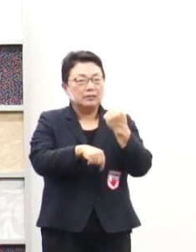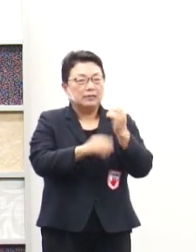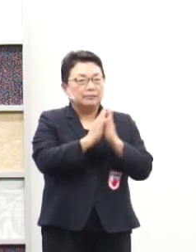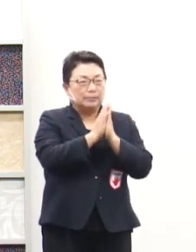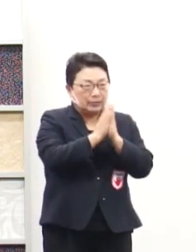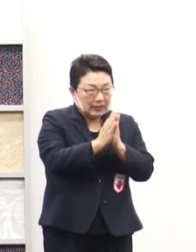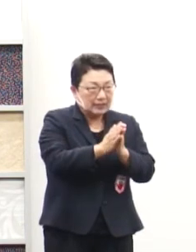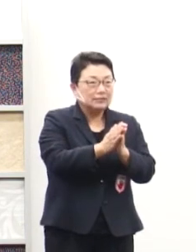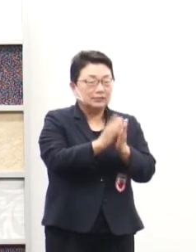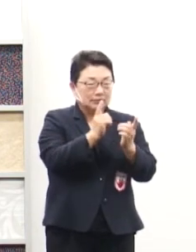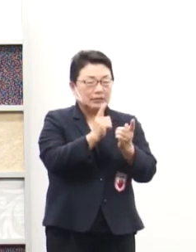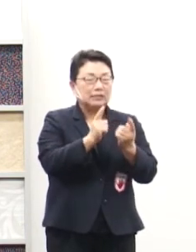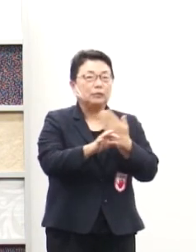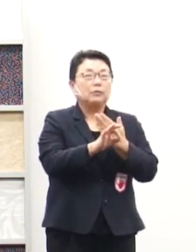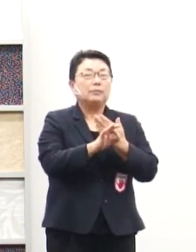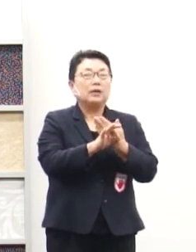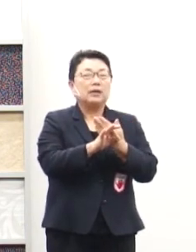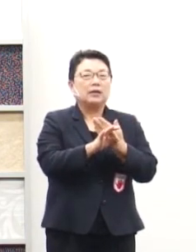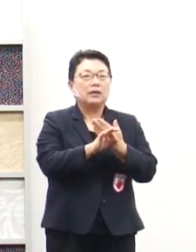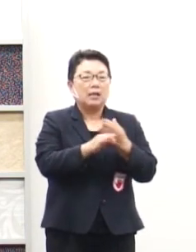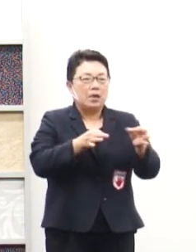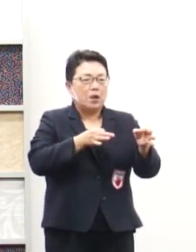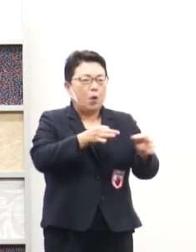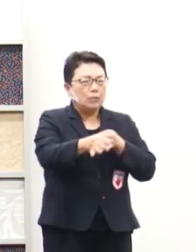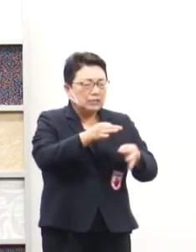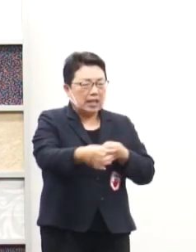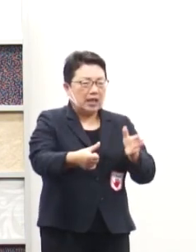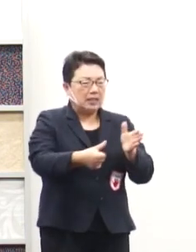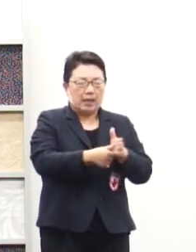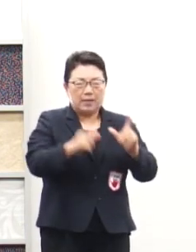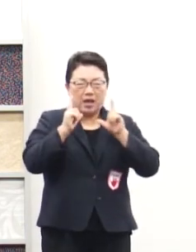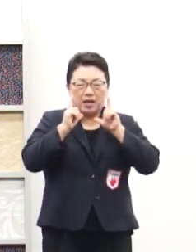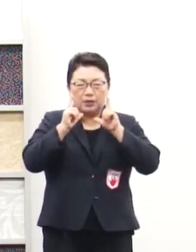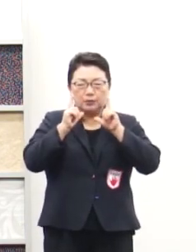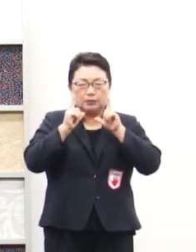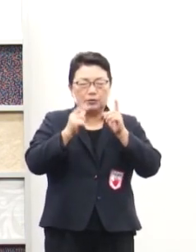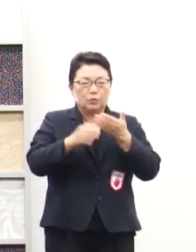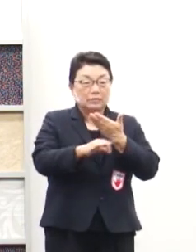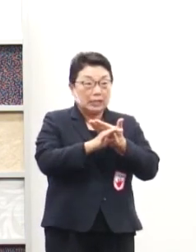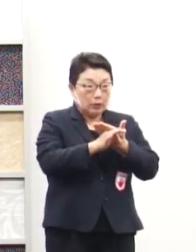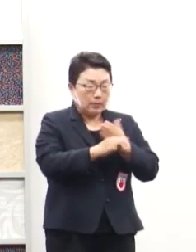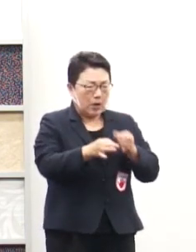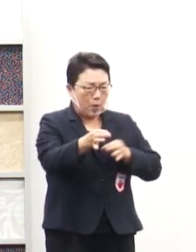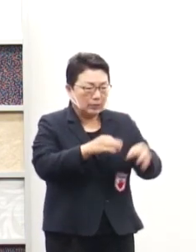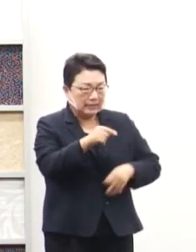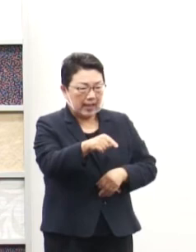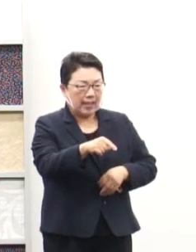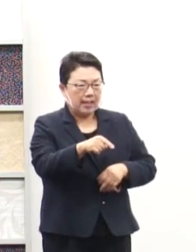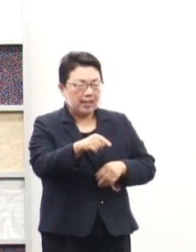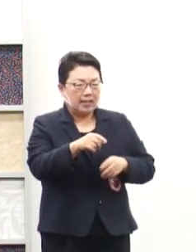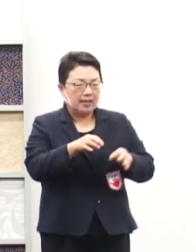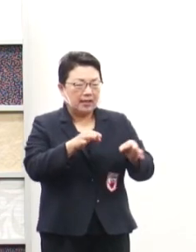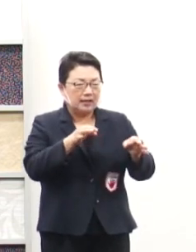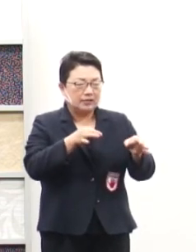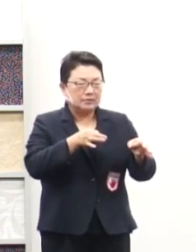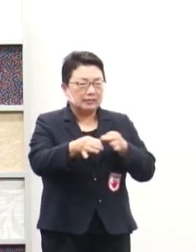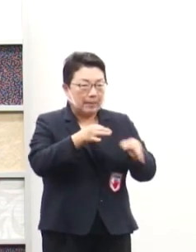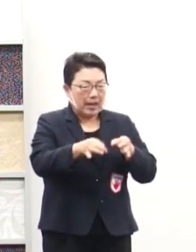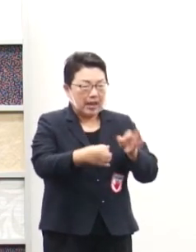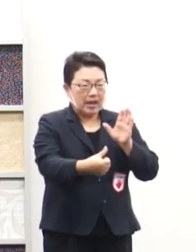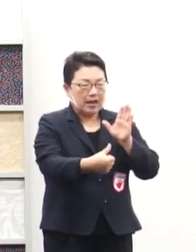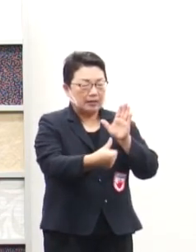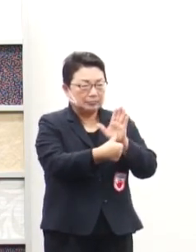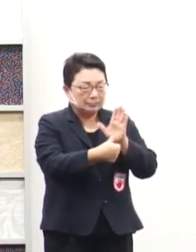ね、まあ、例えばその店名の公表なんていうのも、例えば遊戯業に対する店名の公